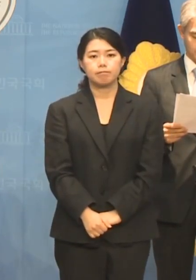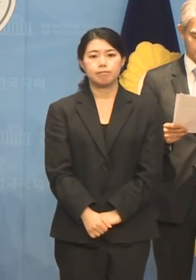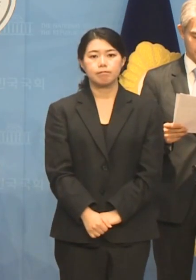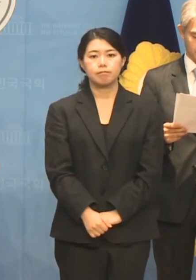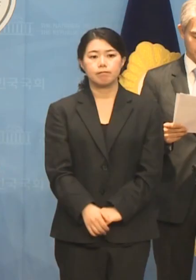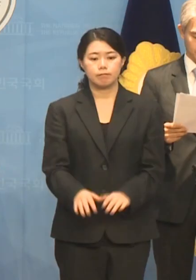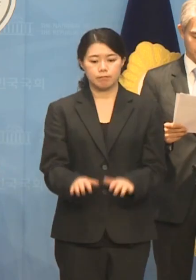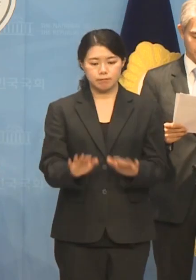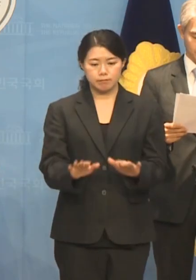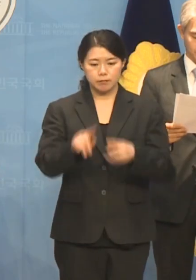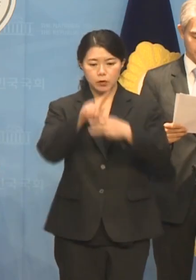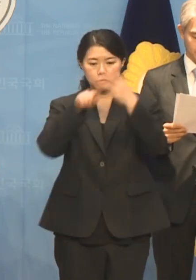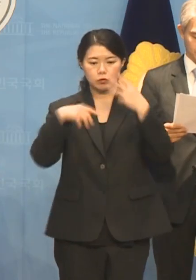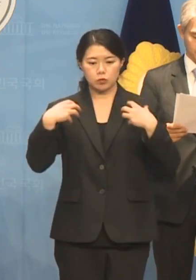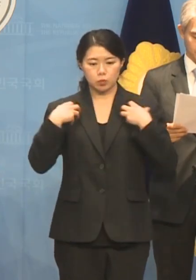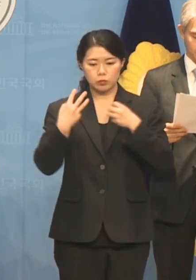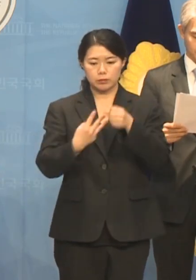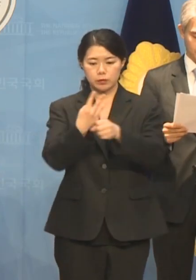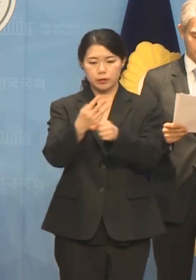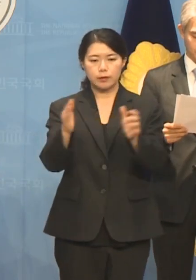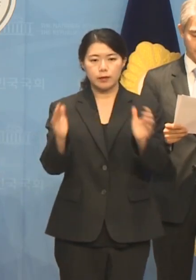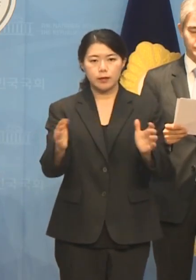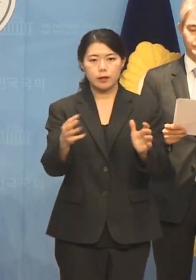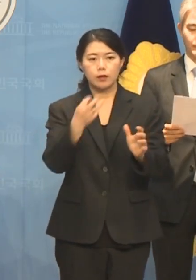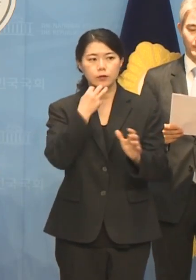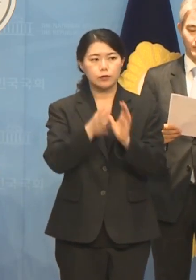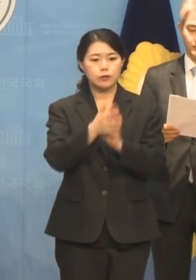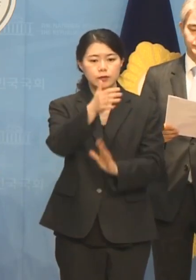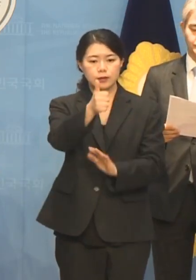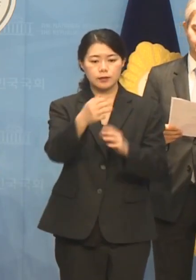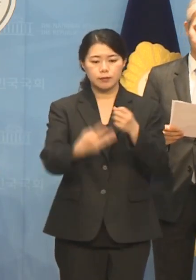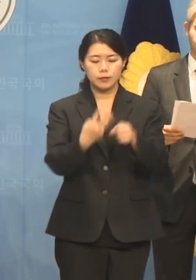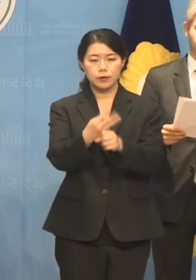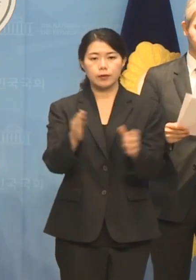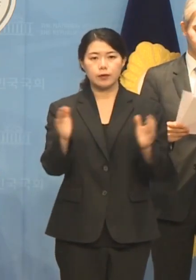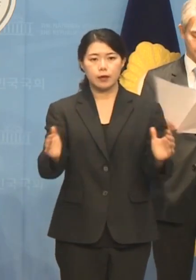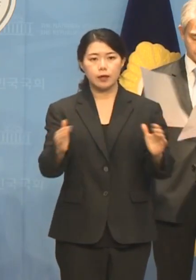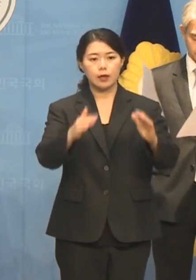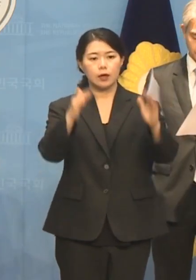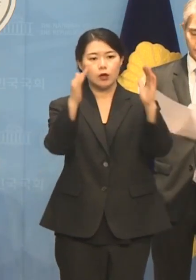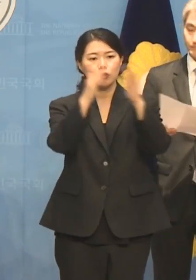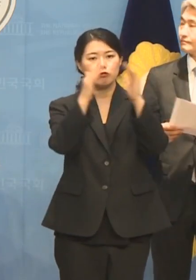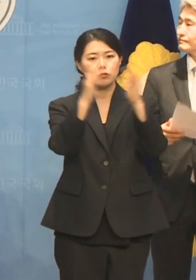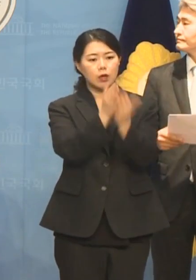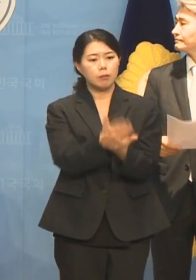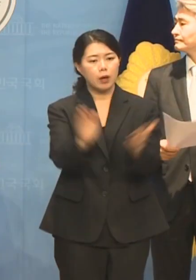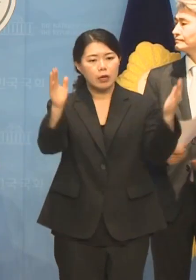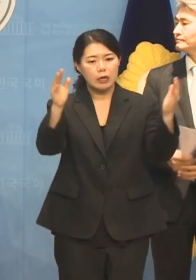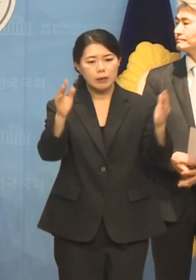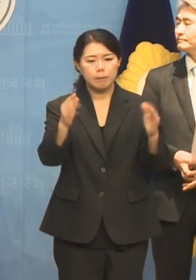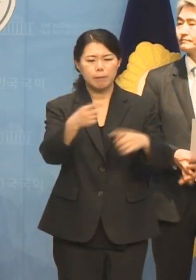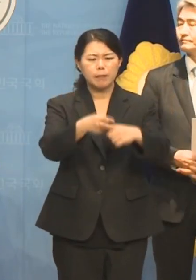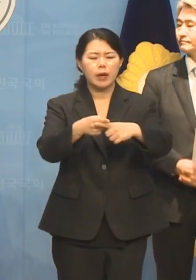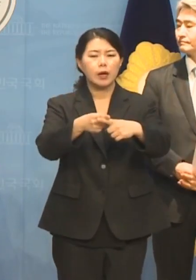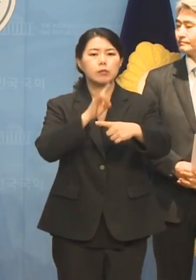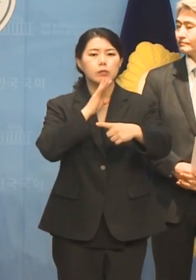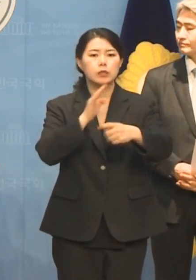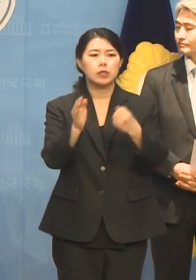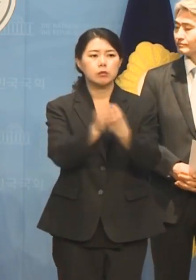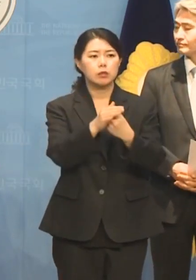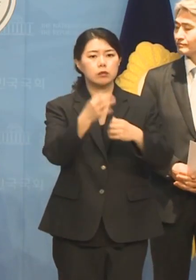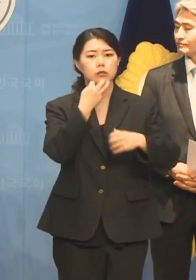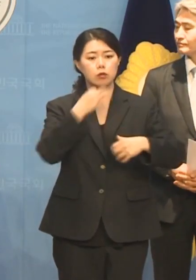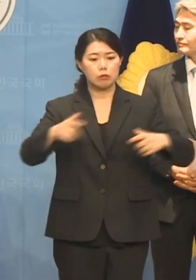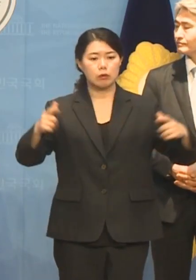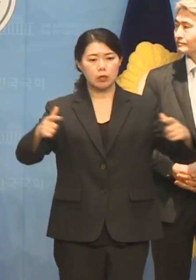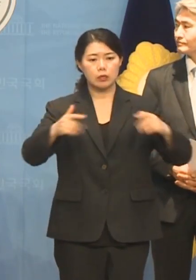가뜩이나 윤석열 정부 3년, 오세훈 시정 3년 동안에 주택 공급이 반토막이 나서 서울 지역의 집값이